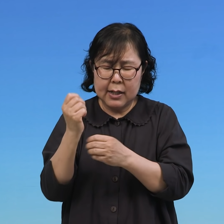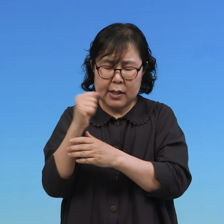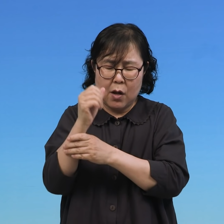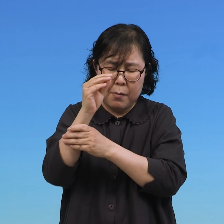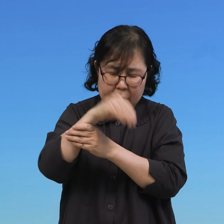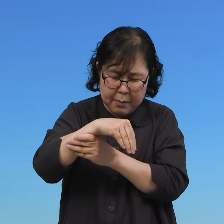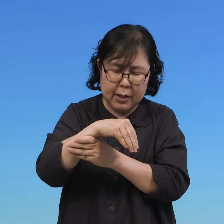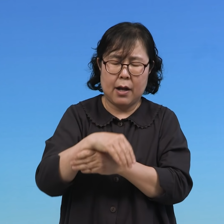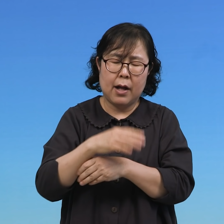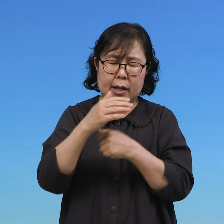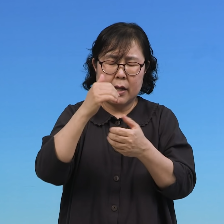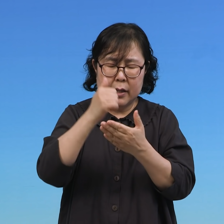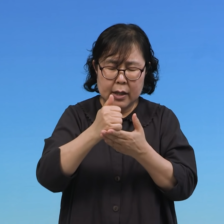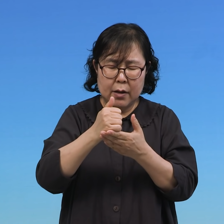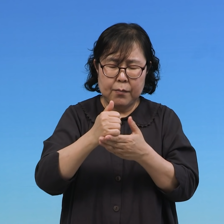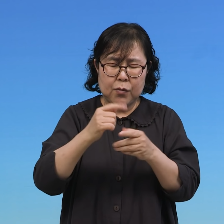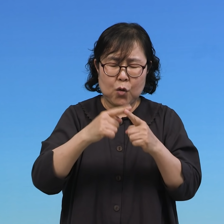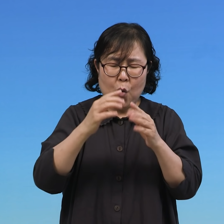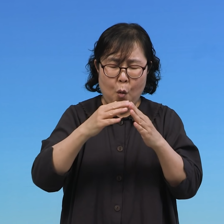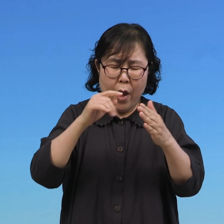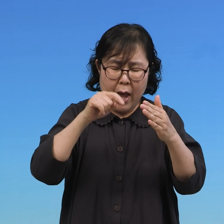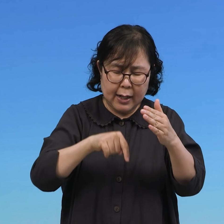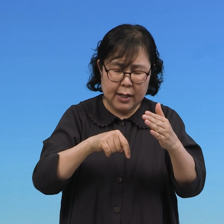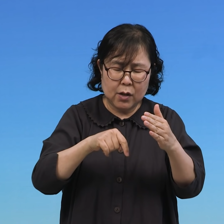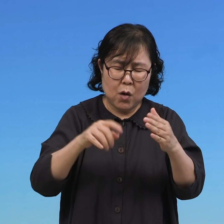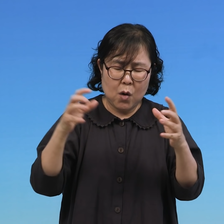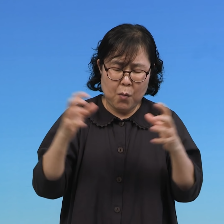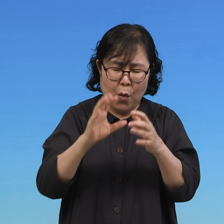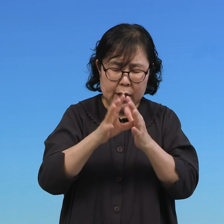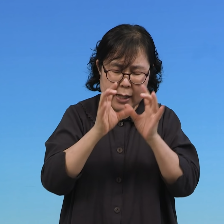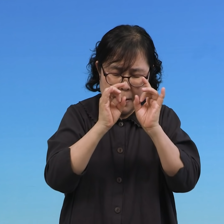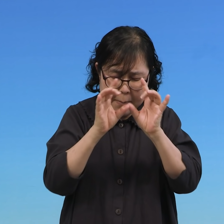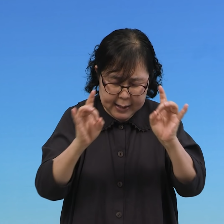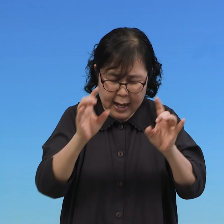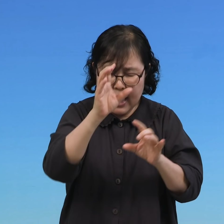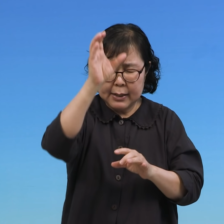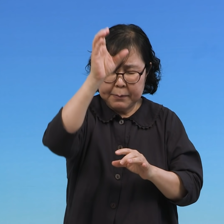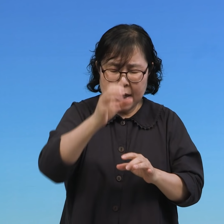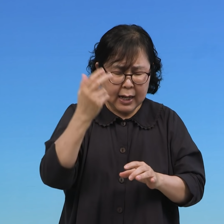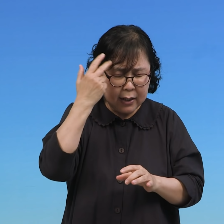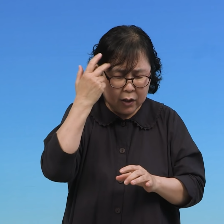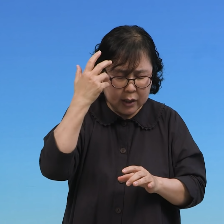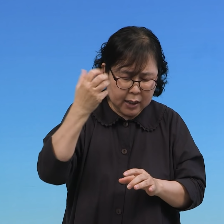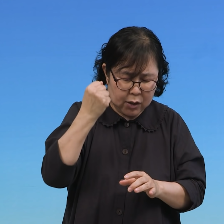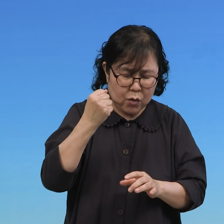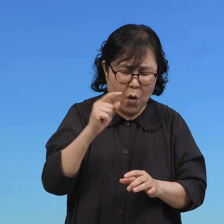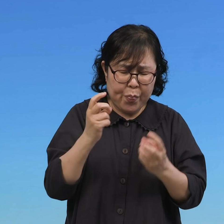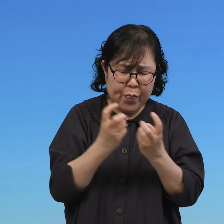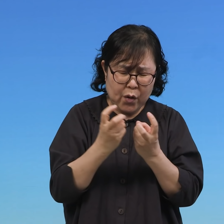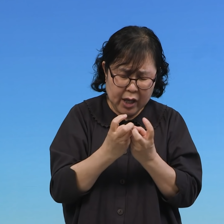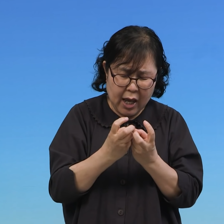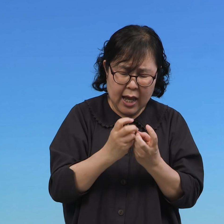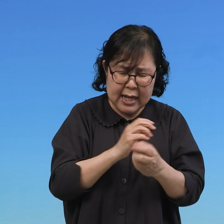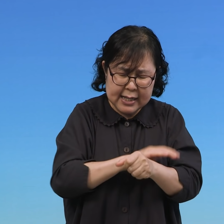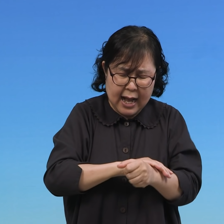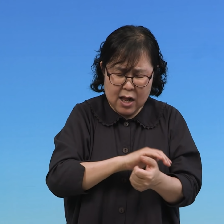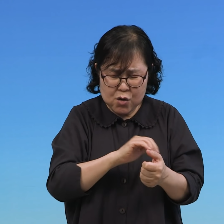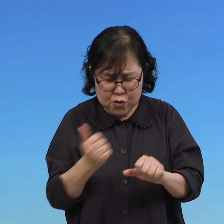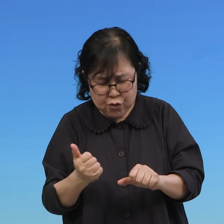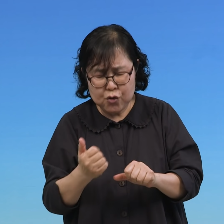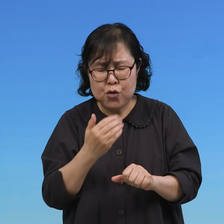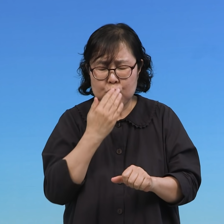맺느니라. 하나님 교회에서 우리가 모임을 가질 때마다 이 십자가 정신을 가지고 어떻게 하면 잘 죽을 수